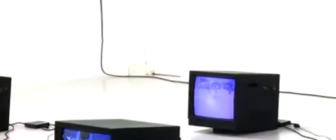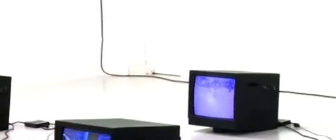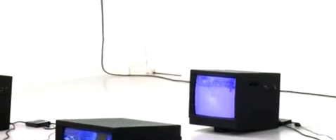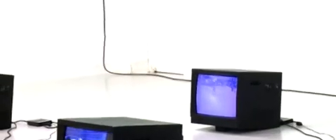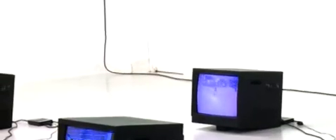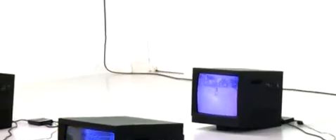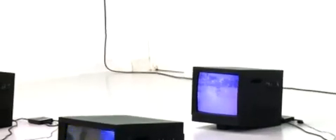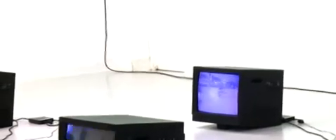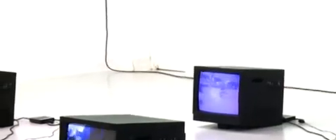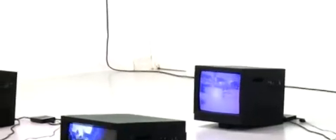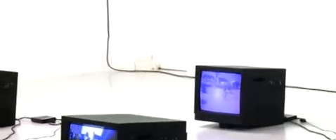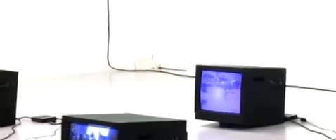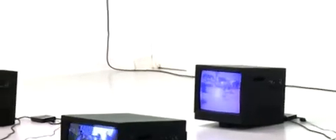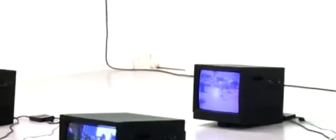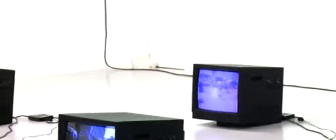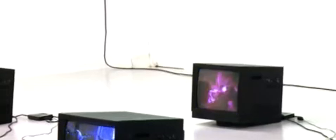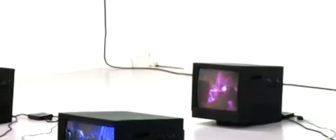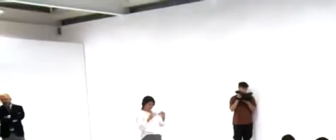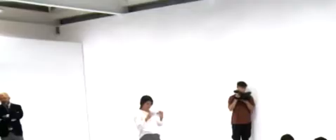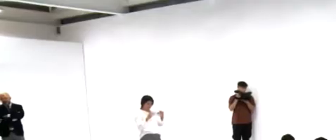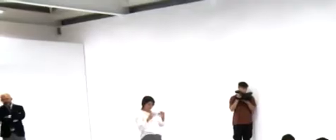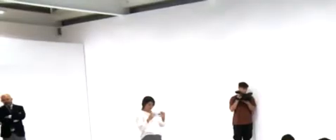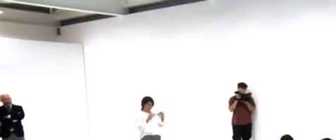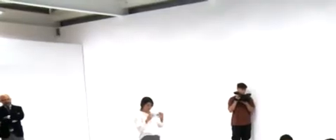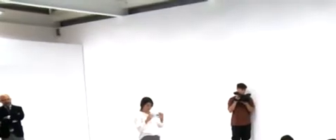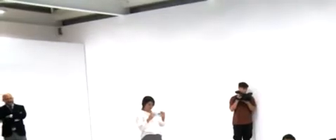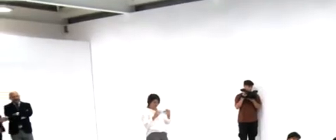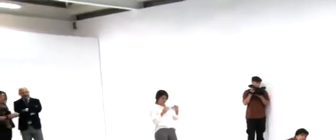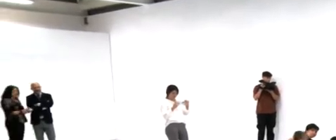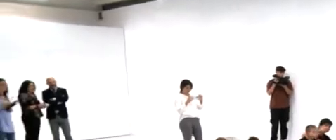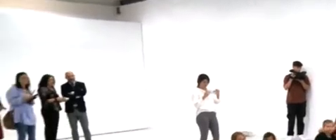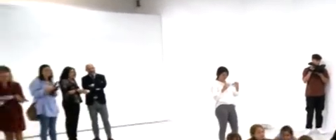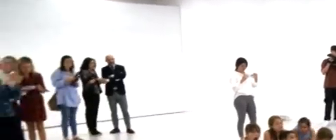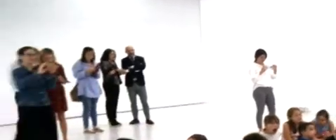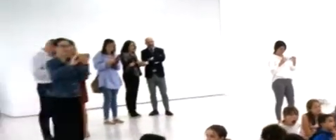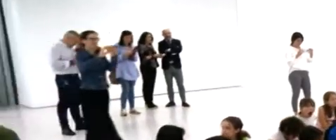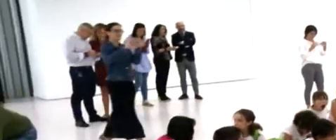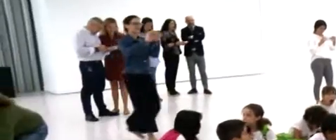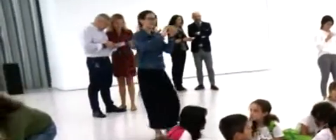el objetivo de eliminar los obstáculos en el camino de la creación cultural y artística.